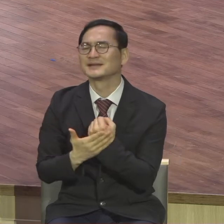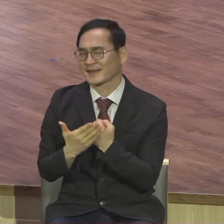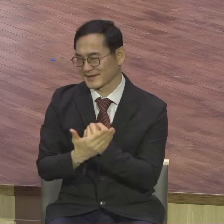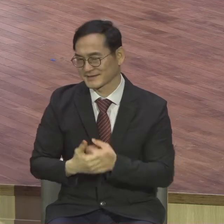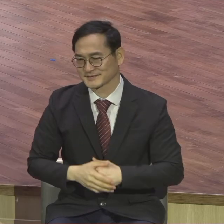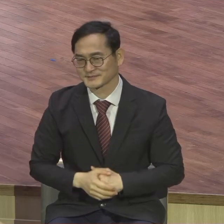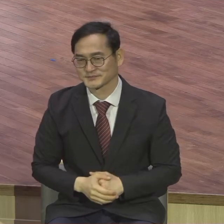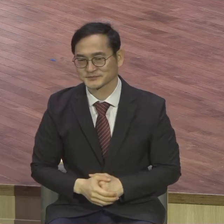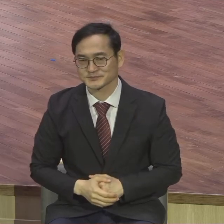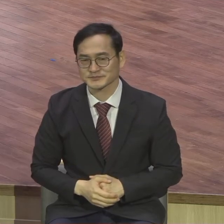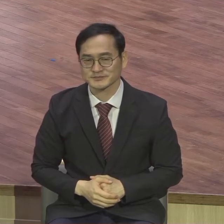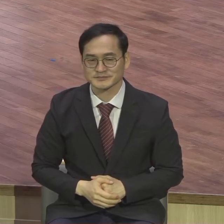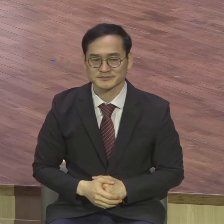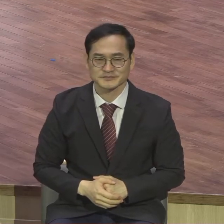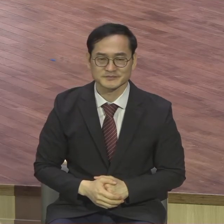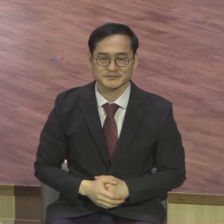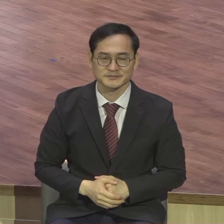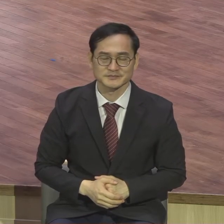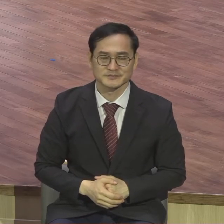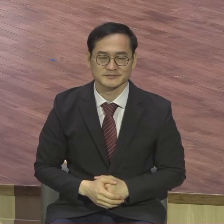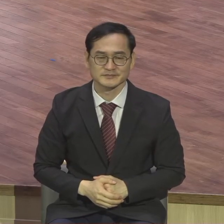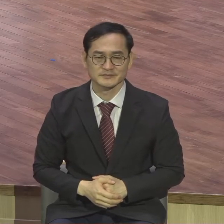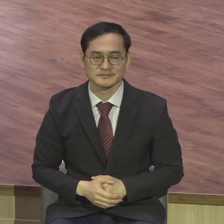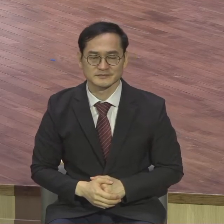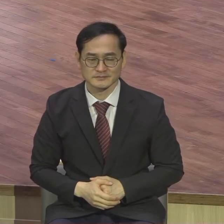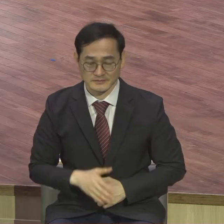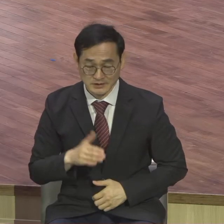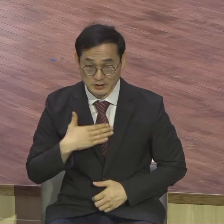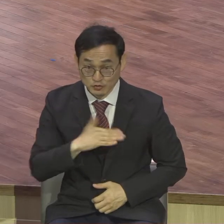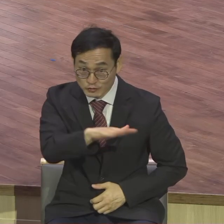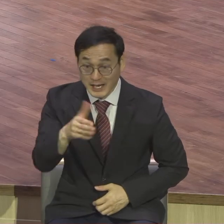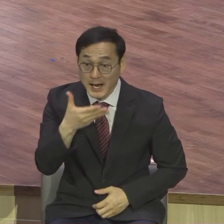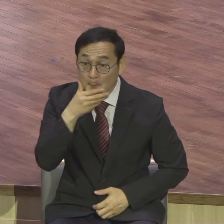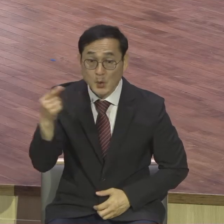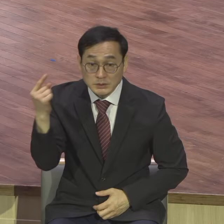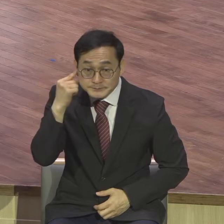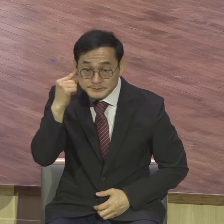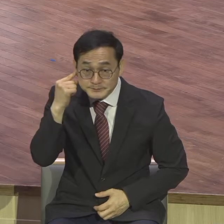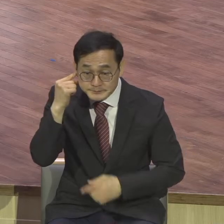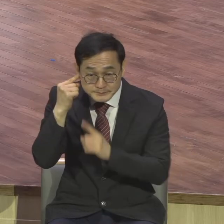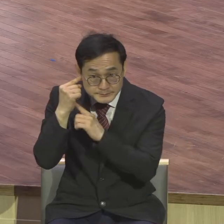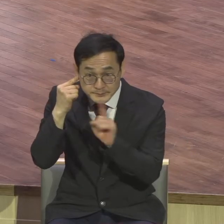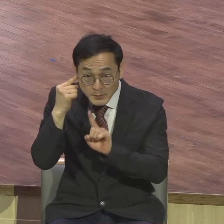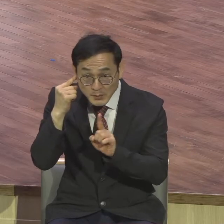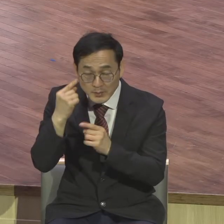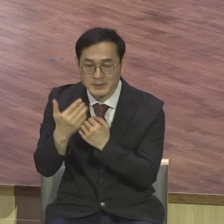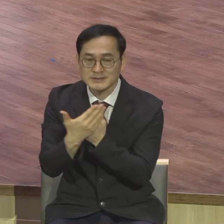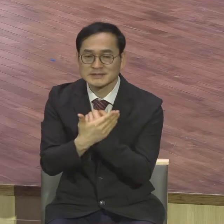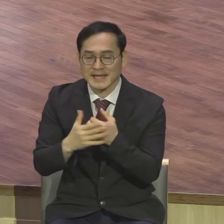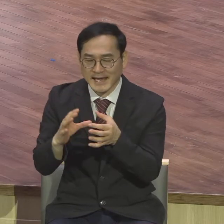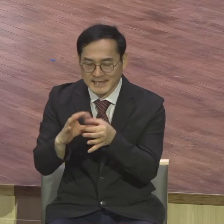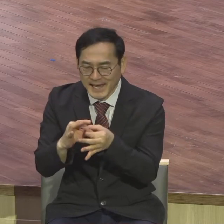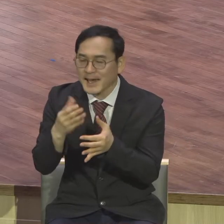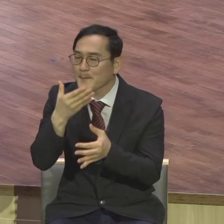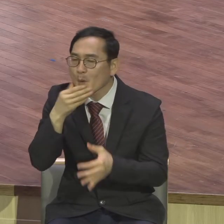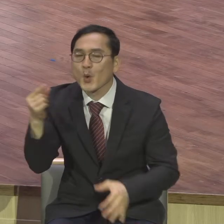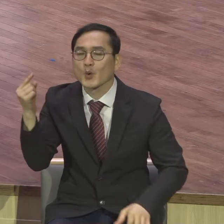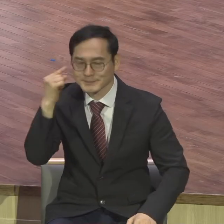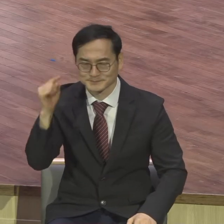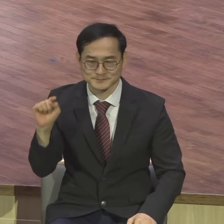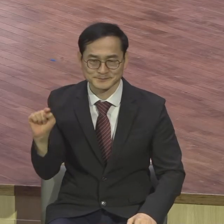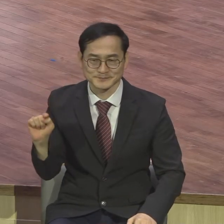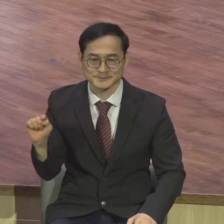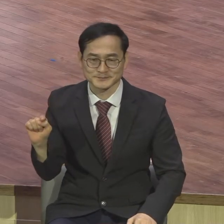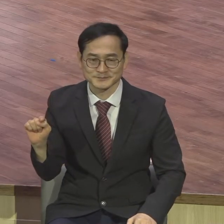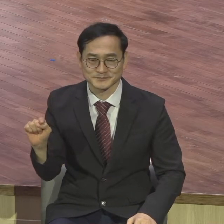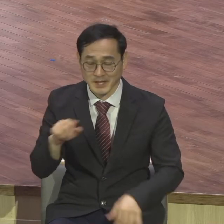바로 이 은혜인데 우리가 받은 복음이 뭐요? 은혜의 복음이에요. 은혜의 복음. 사도행전 20장 24절에